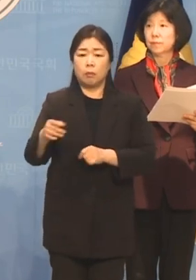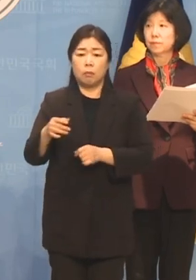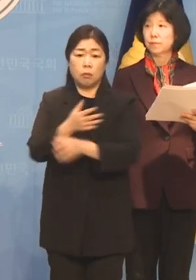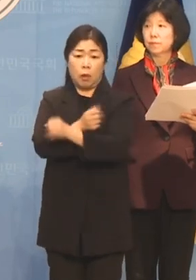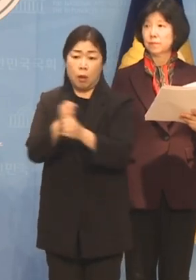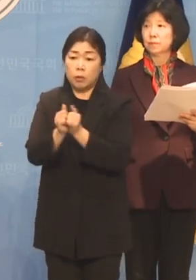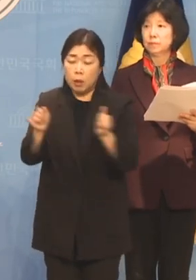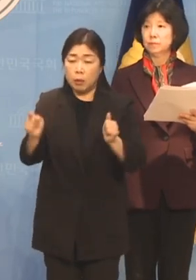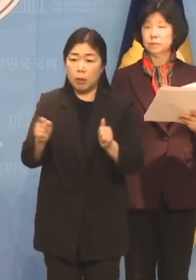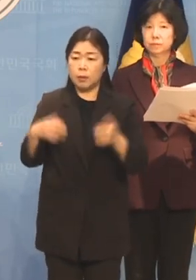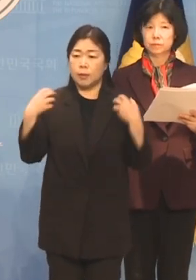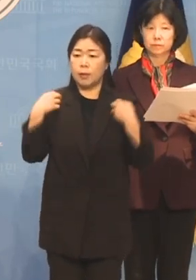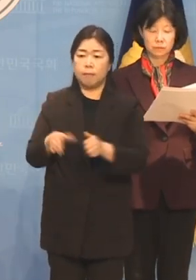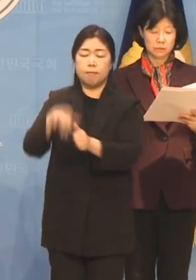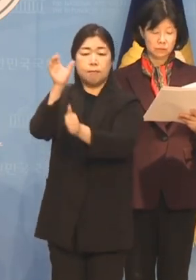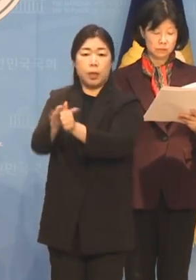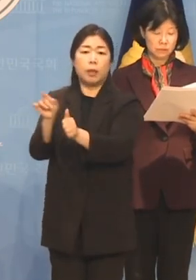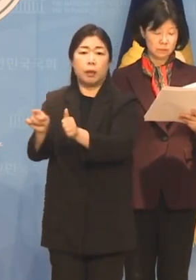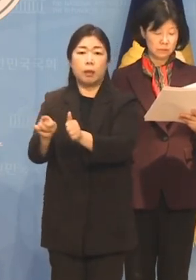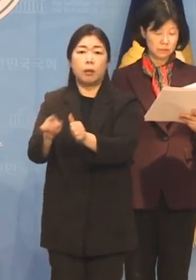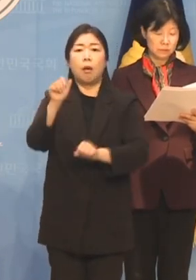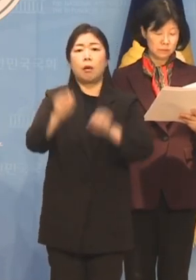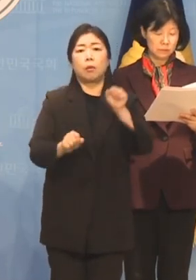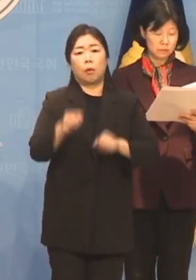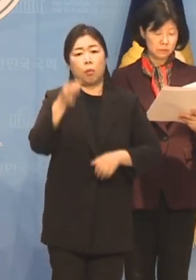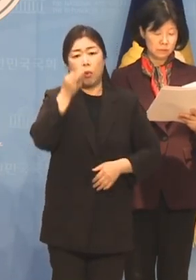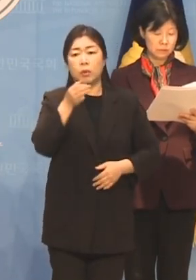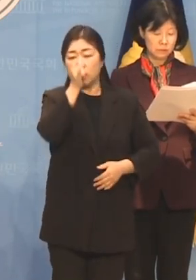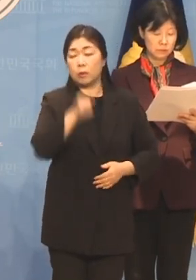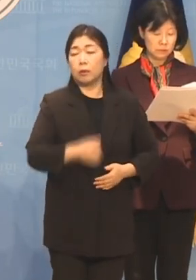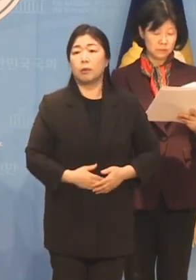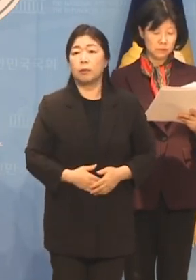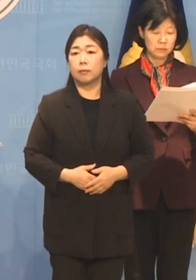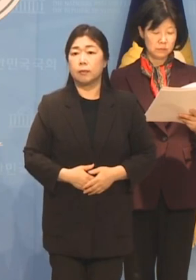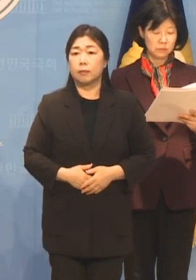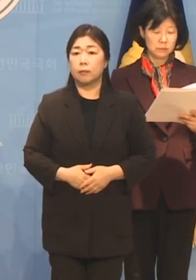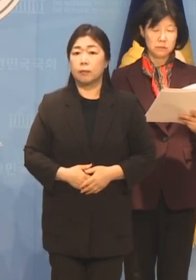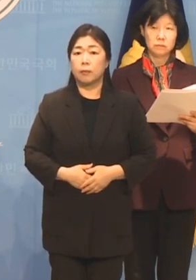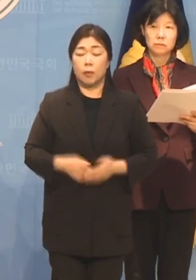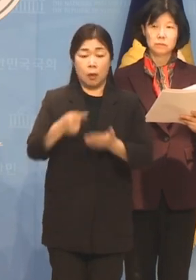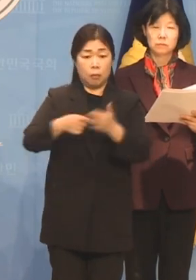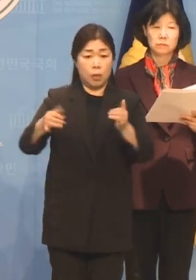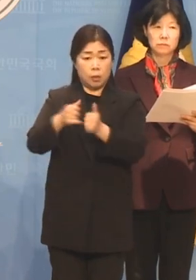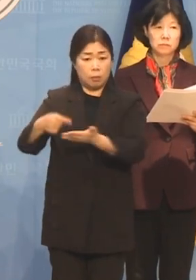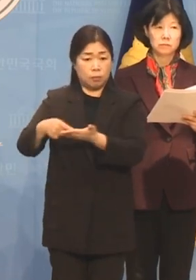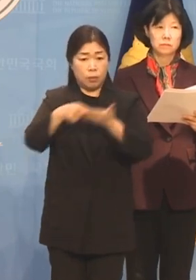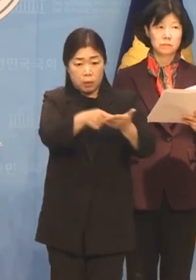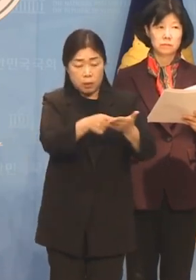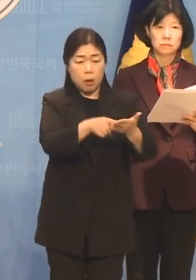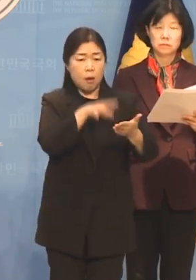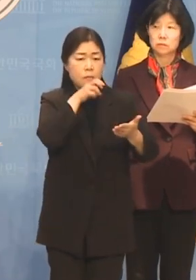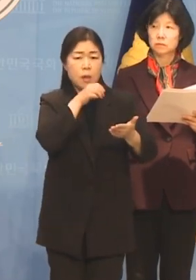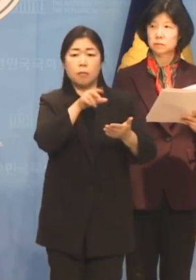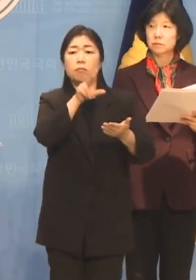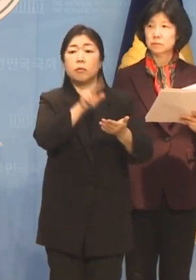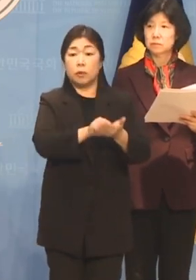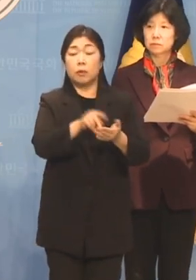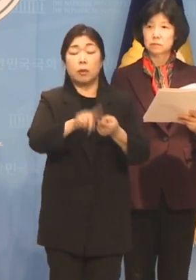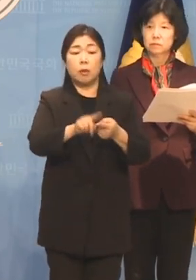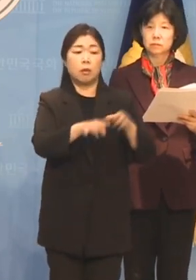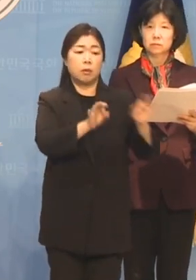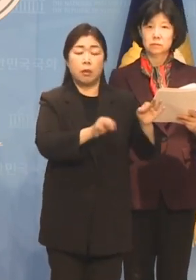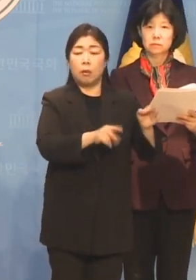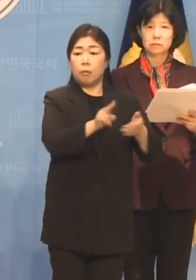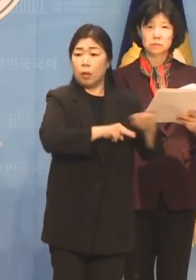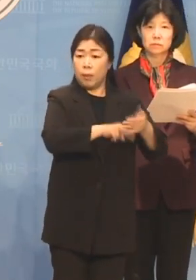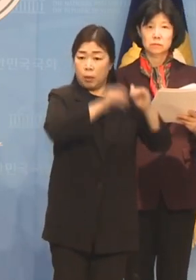예금자에게 책임을 전가하는 무책임한 행태를 보이고 있습니다. 피해자들이 제기한 대부분의 민원에 대해 은행은 상품